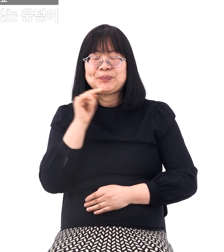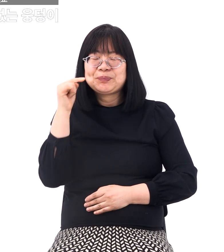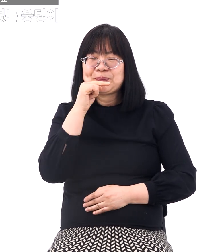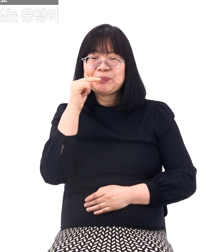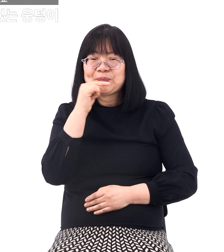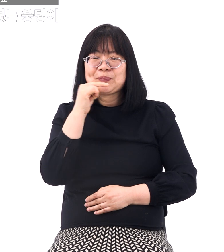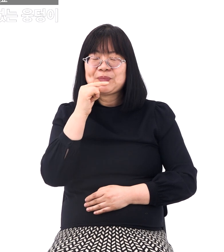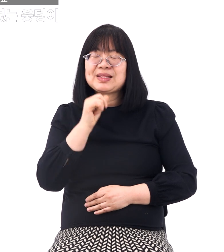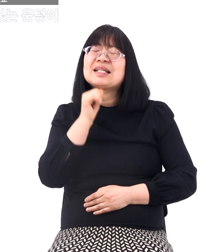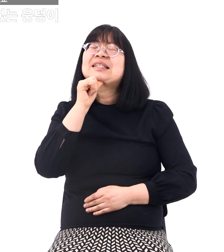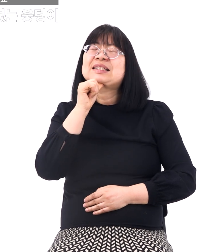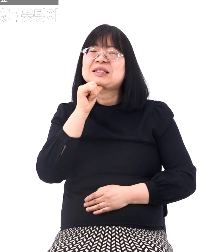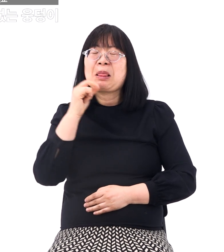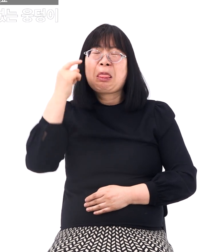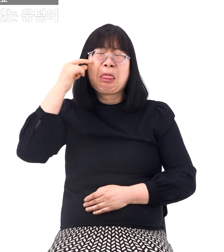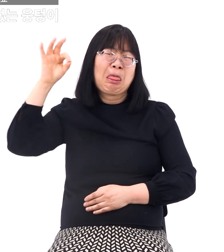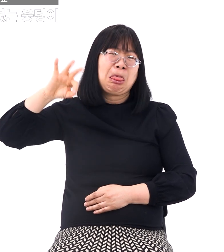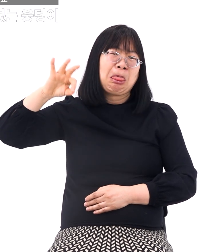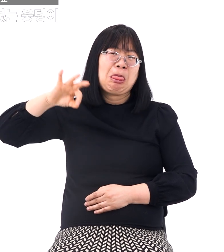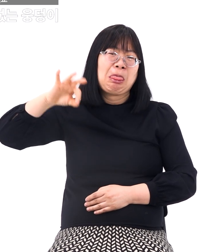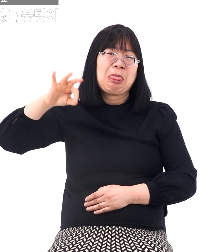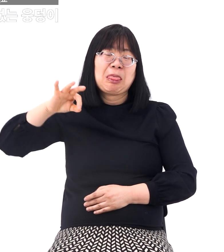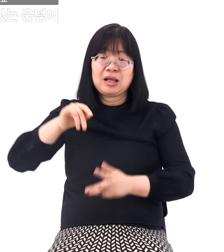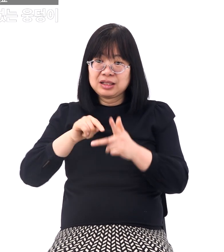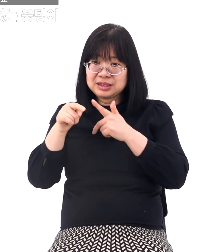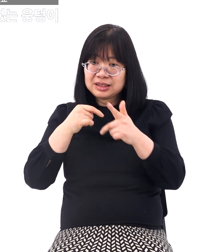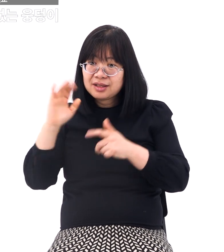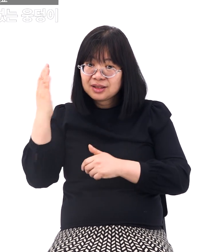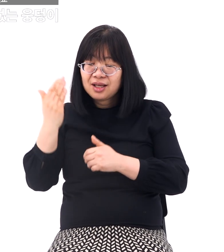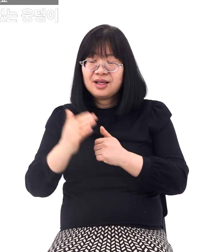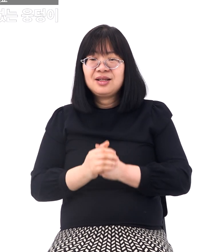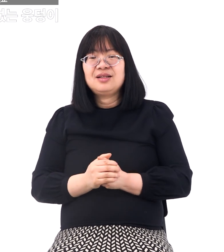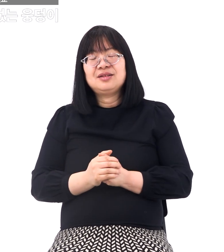말이에요. 볼품없다 그 말이에요. 이해가 돼요, 여러분?